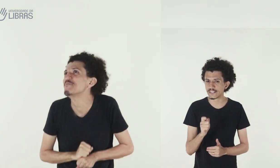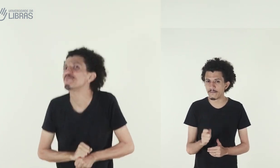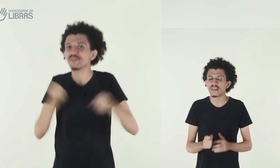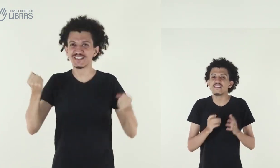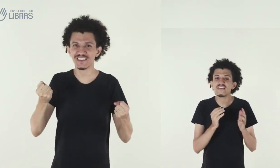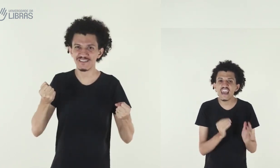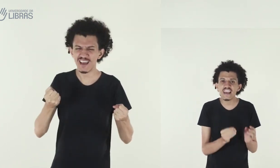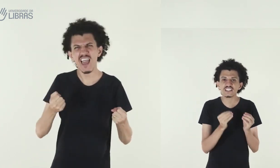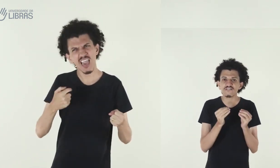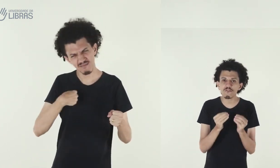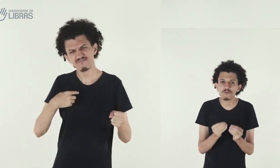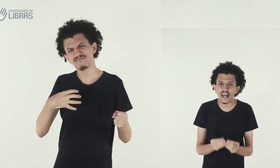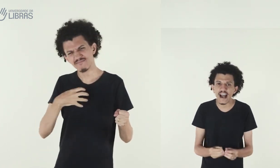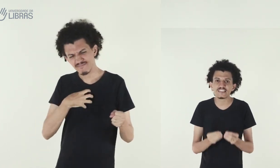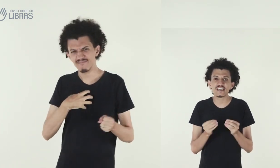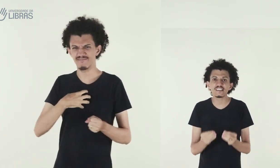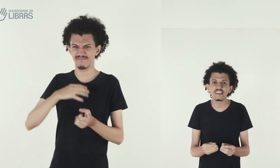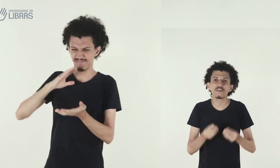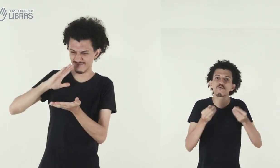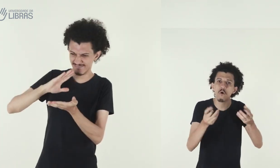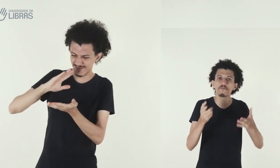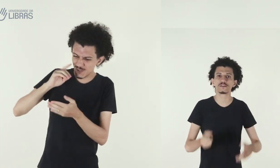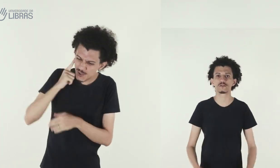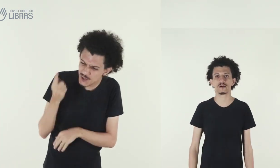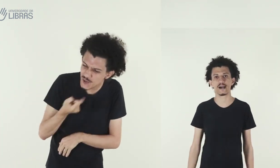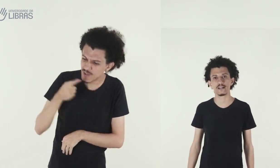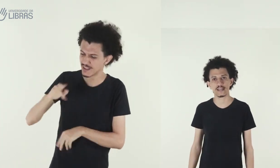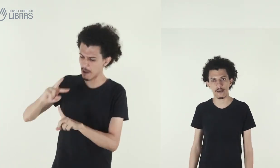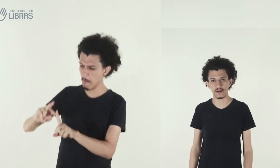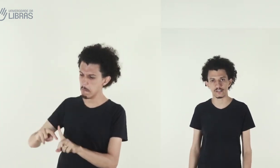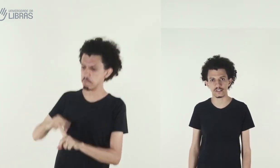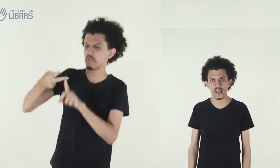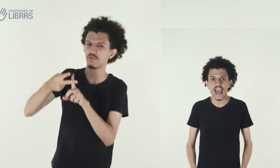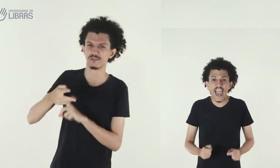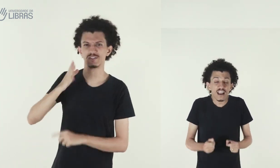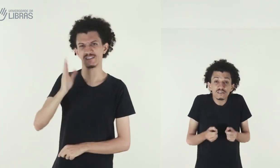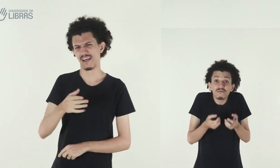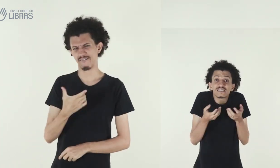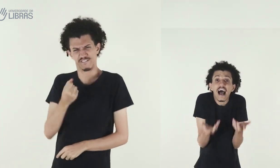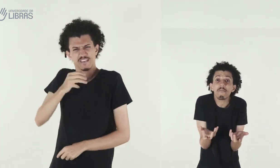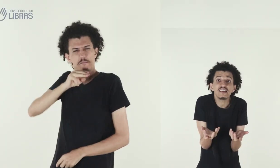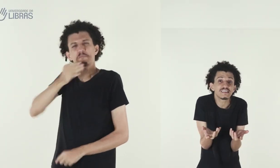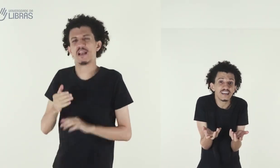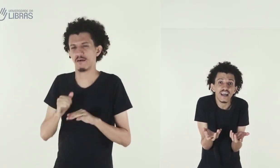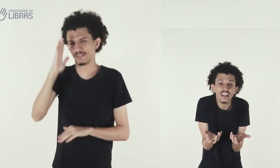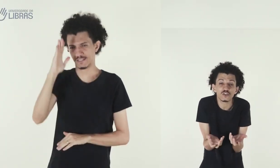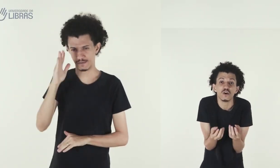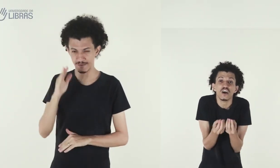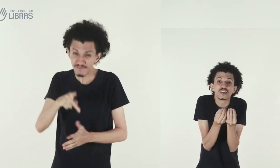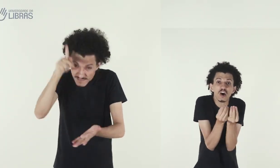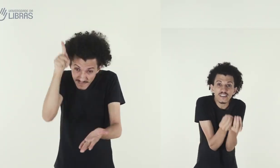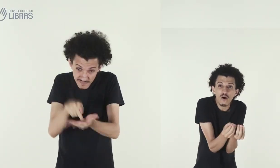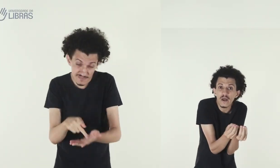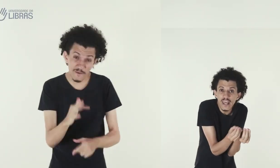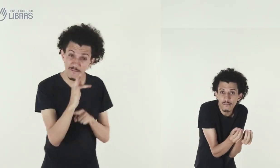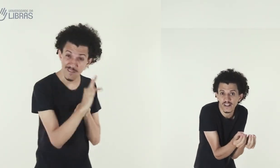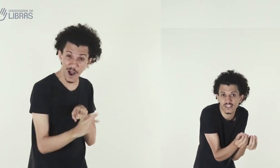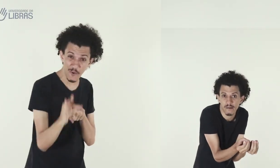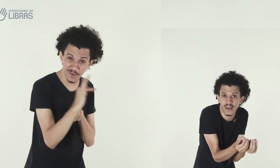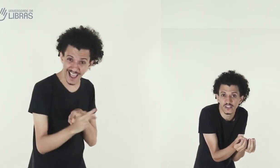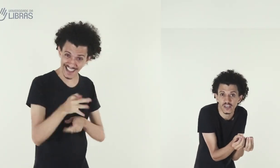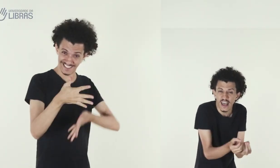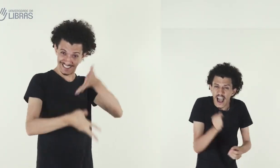outra coisa, nem as faculdades ensinam como se tornar intérpretes. Elas não sabem ensinar isso, só